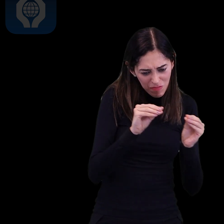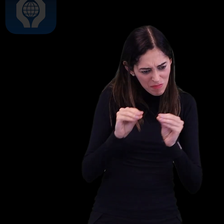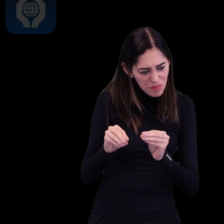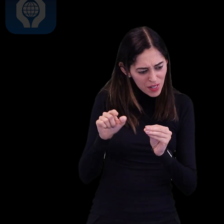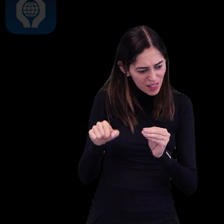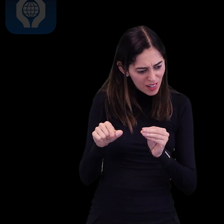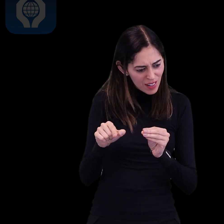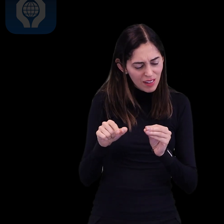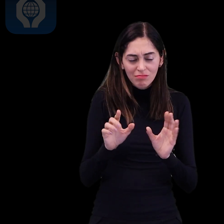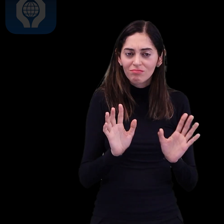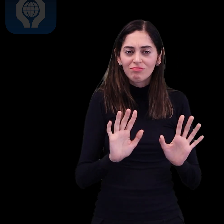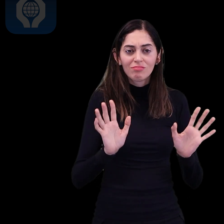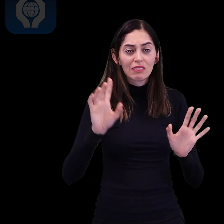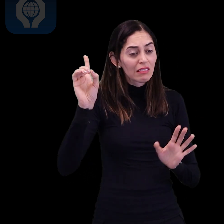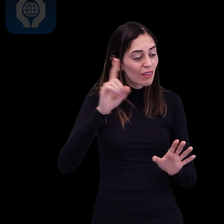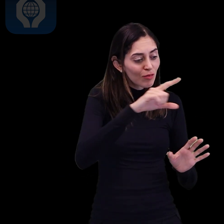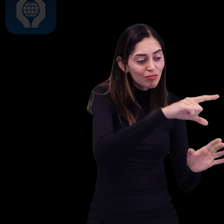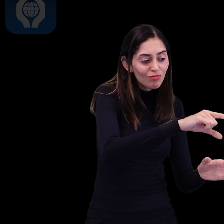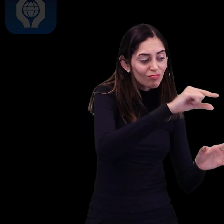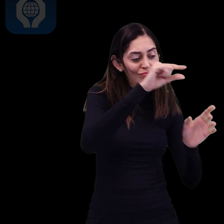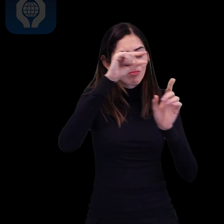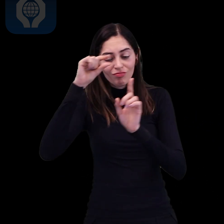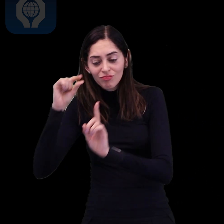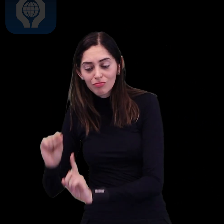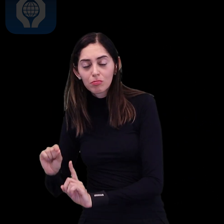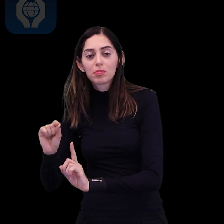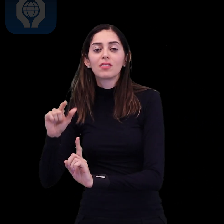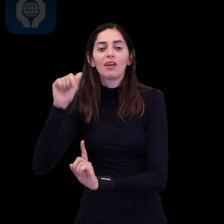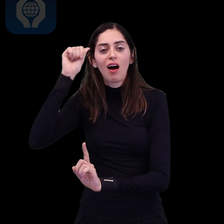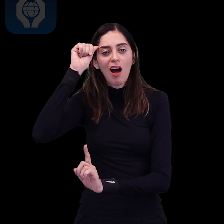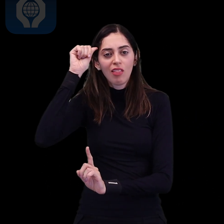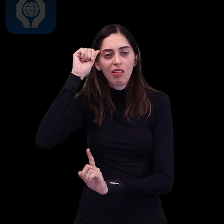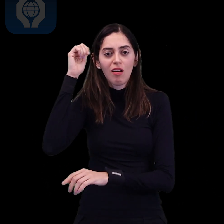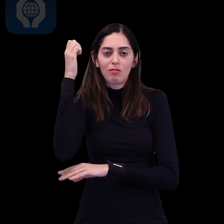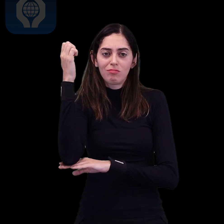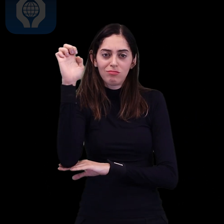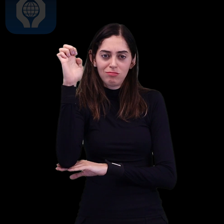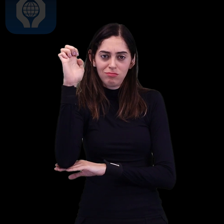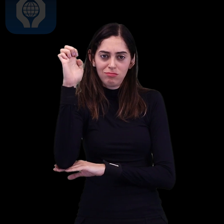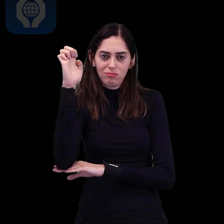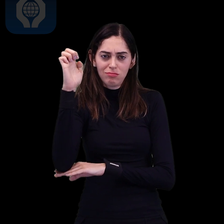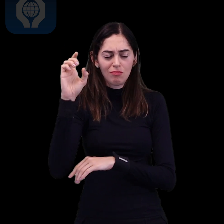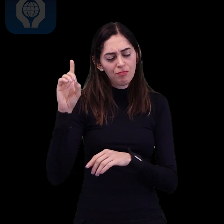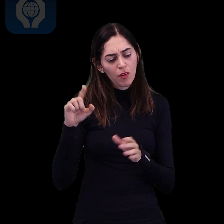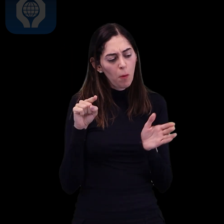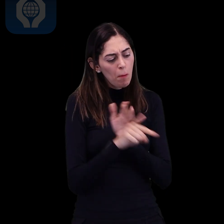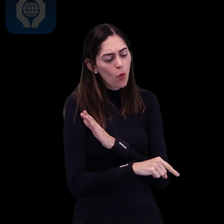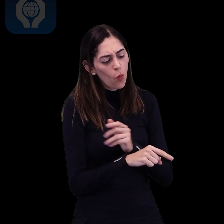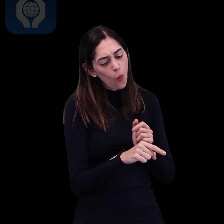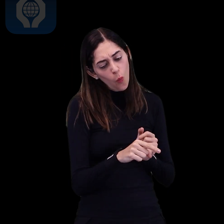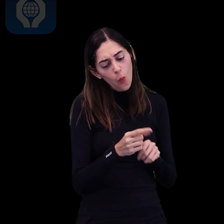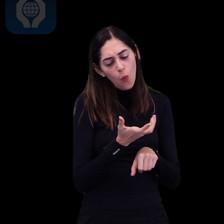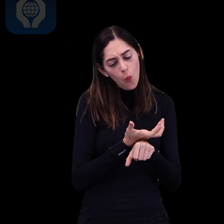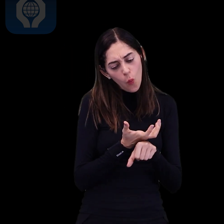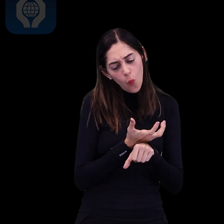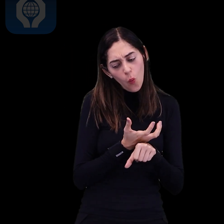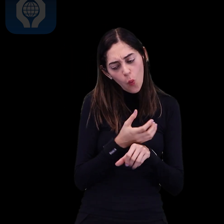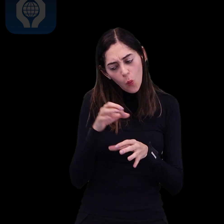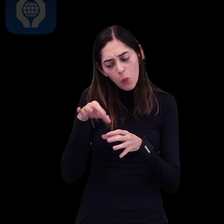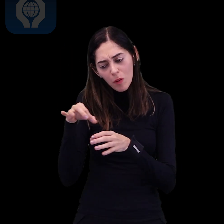Deus simplesmente colocou Adão no jardim chamado Éden. Deus não disse ao homem: Adão, eu plantei um jardim.